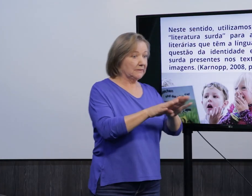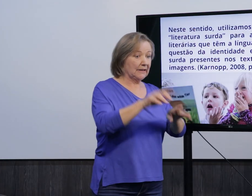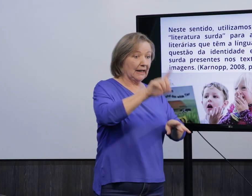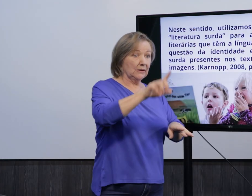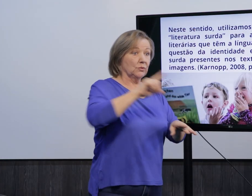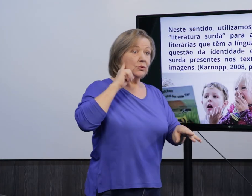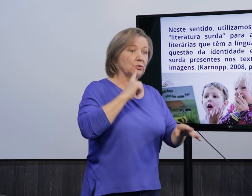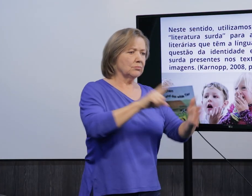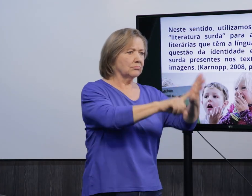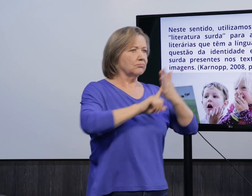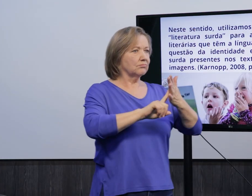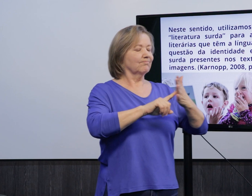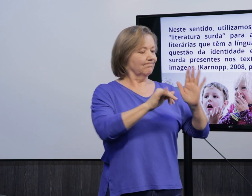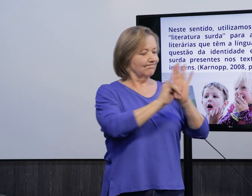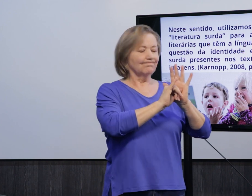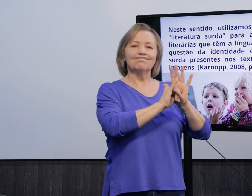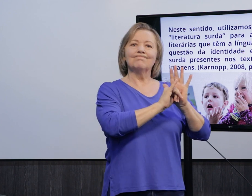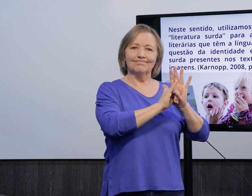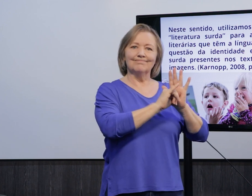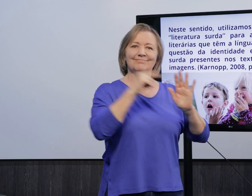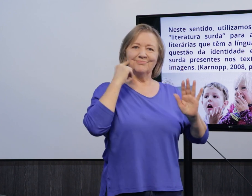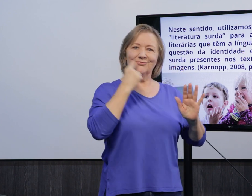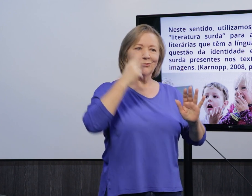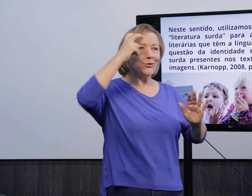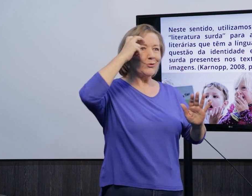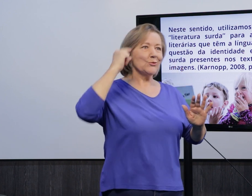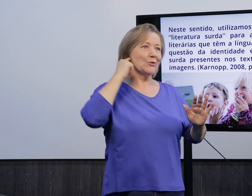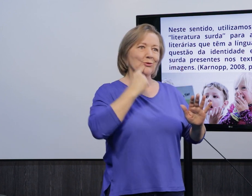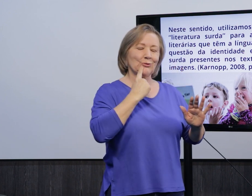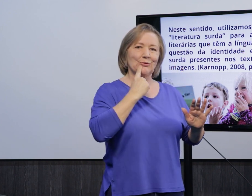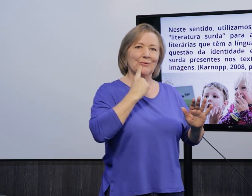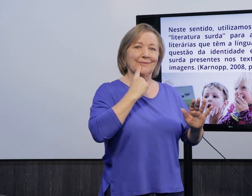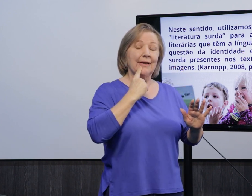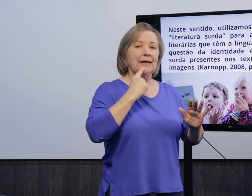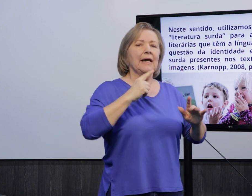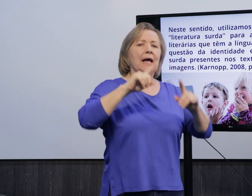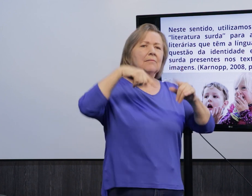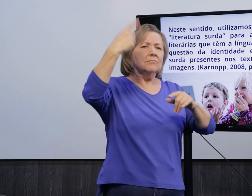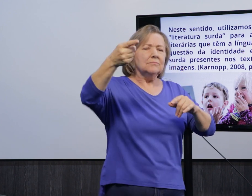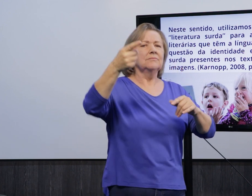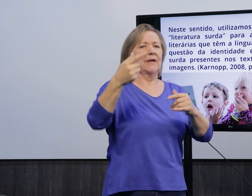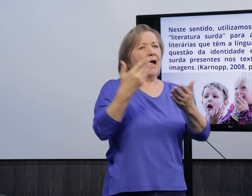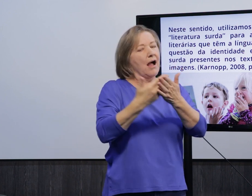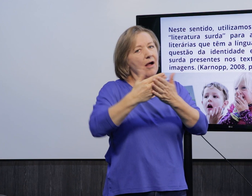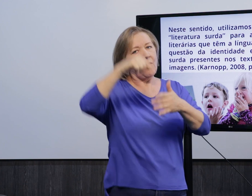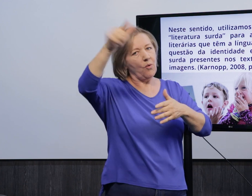Comunicações então a literatura surda também ajuda ao surdo assim encontrar em sua identidade